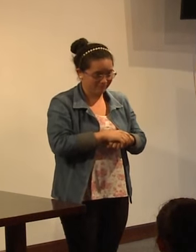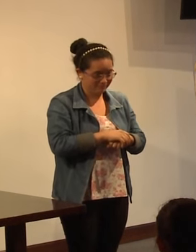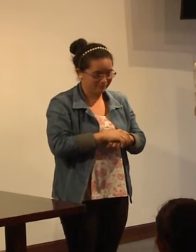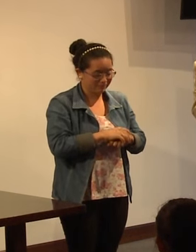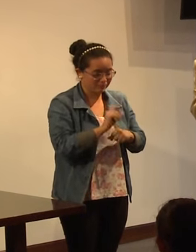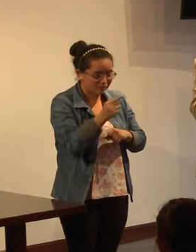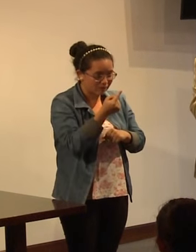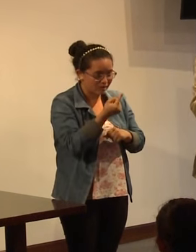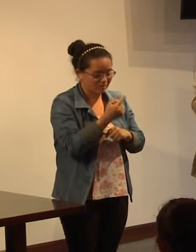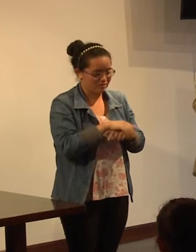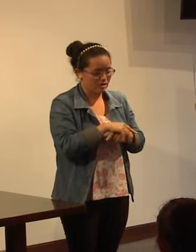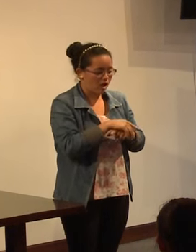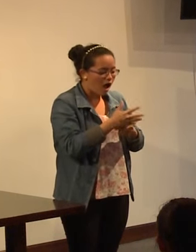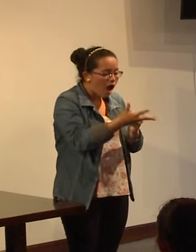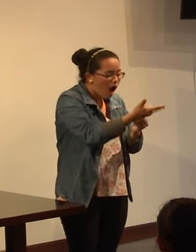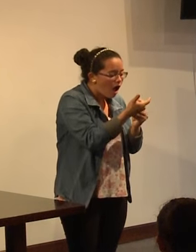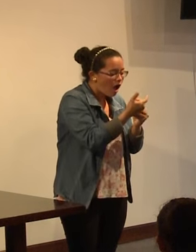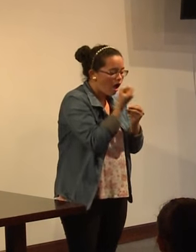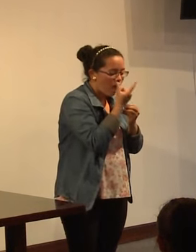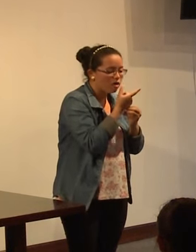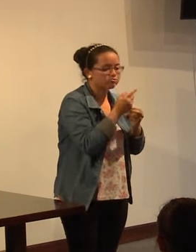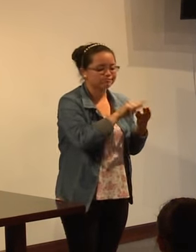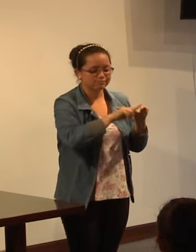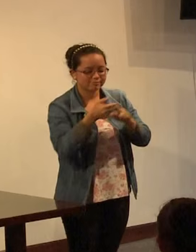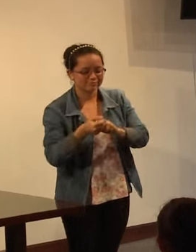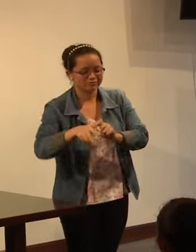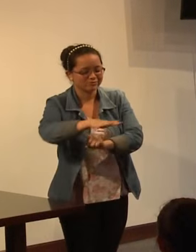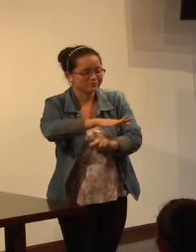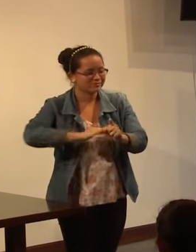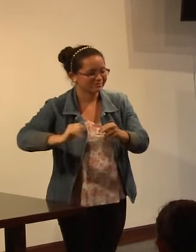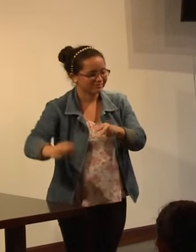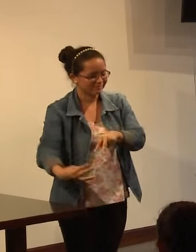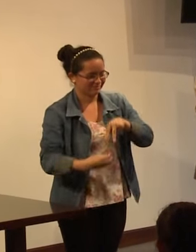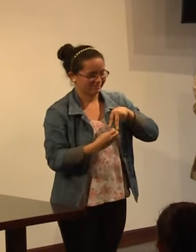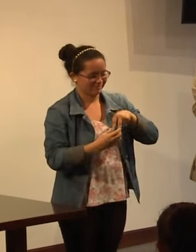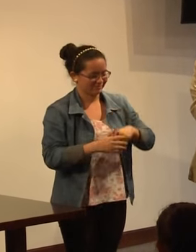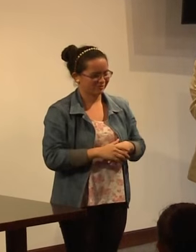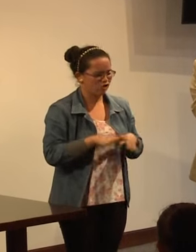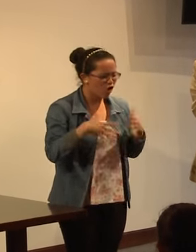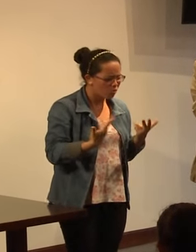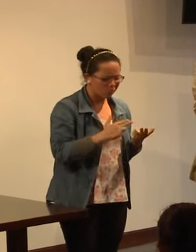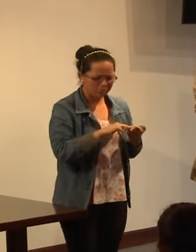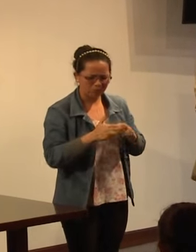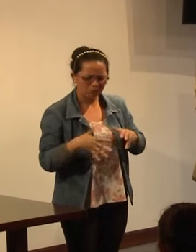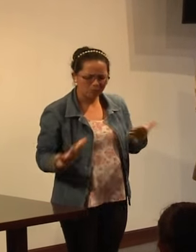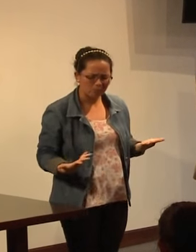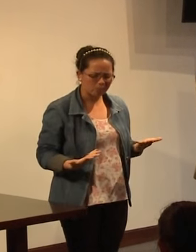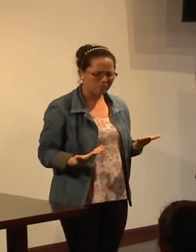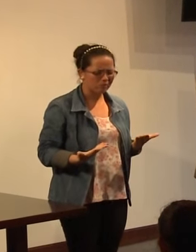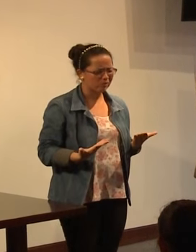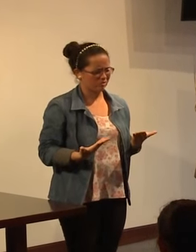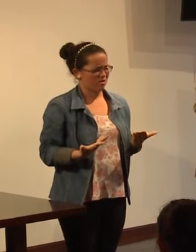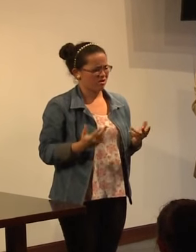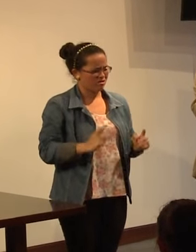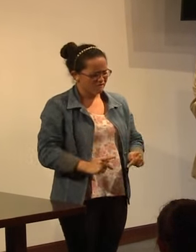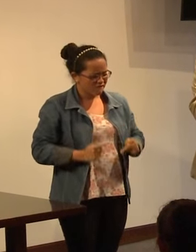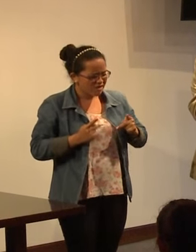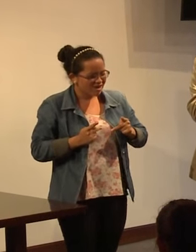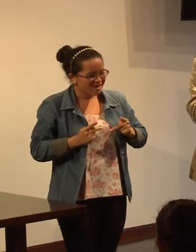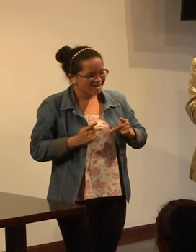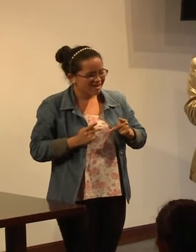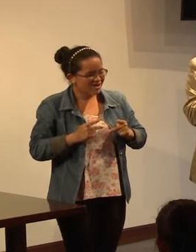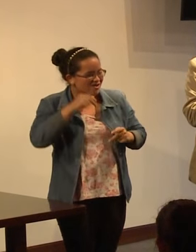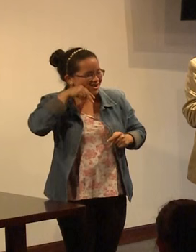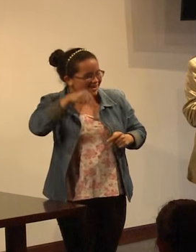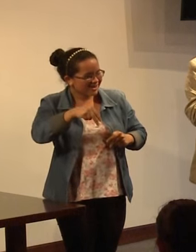artes pegado al contexto escolar, pues lo que tenemos que pensar es en cómo se desarrolla eso en un colegio, en la vida de un estudiante que